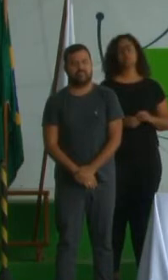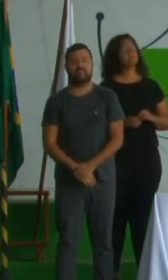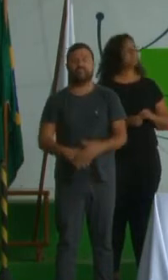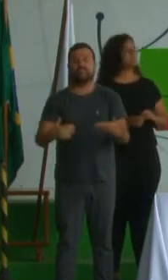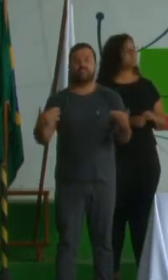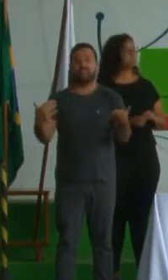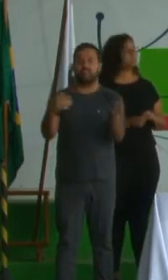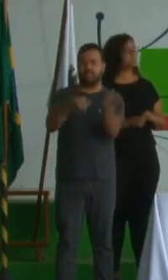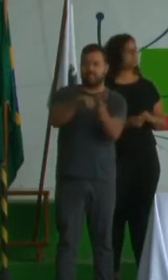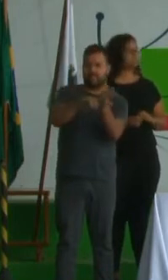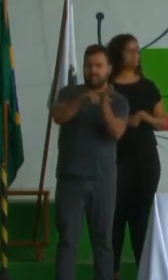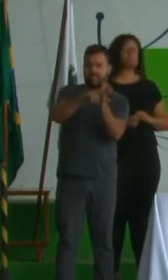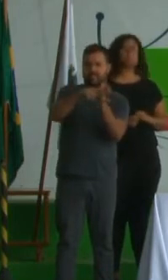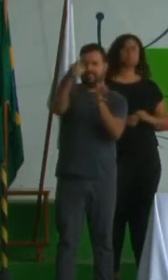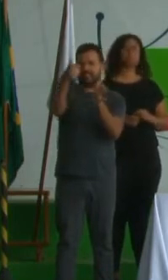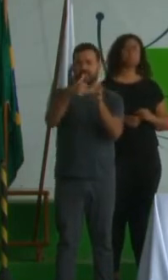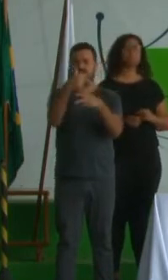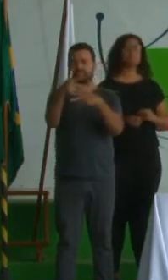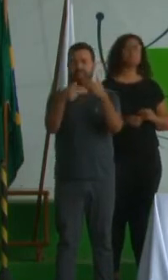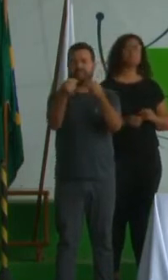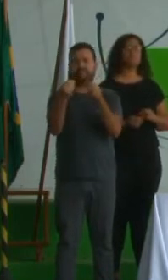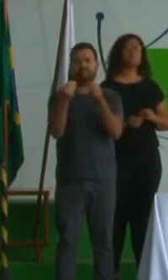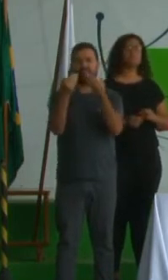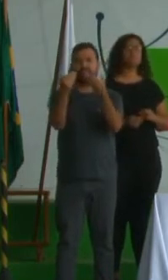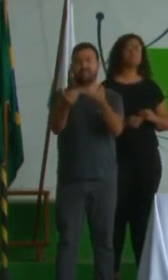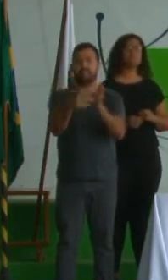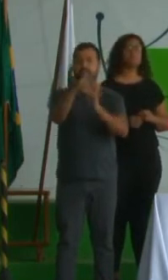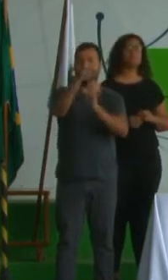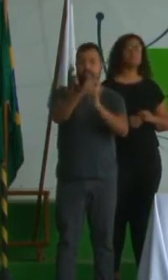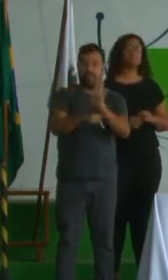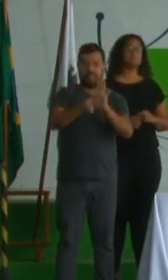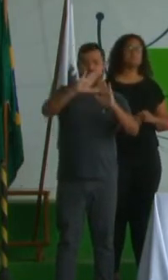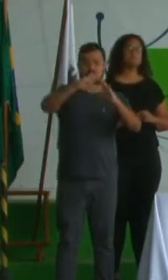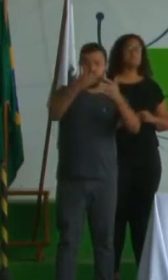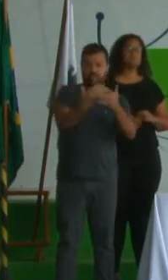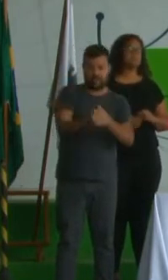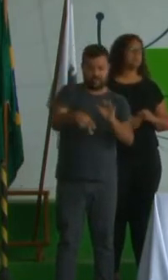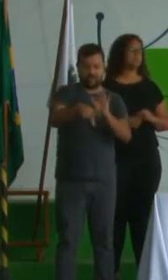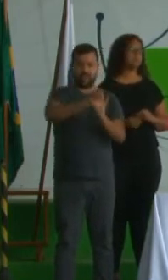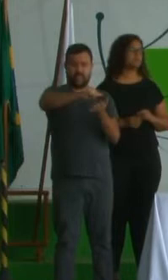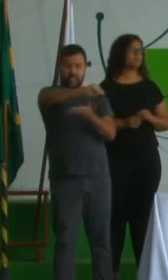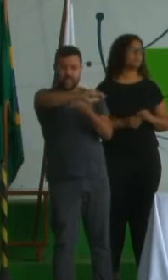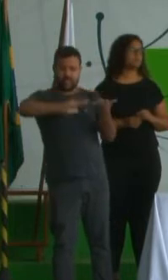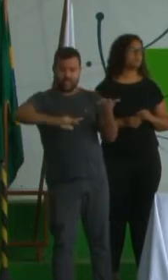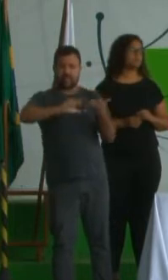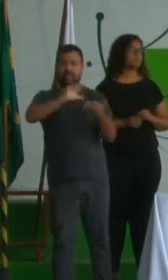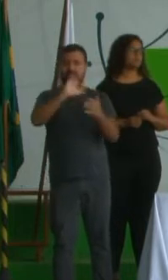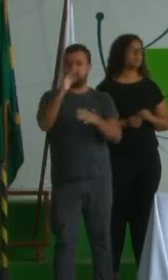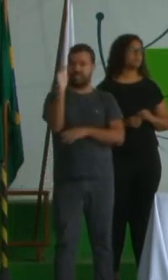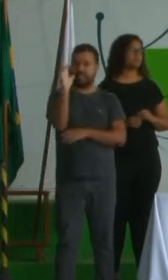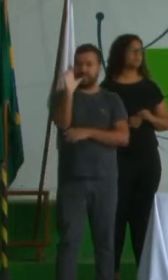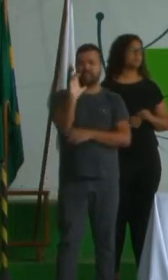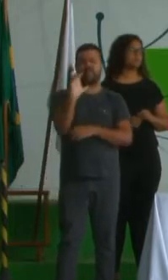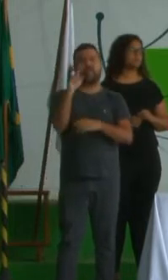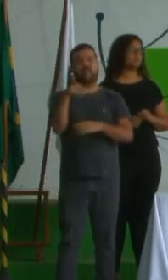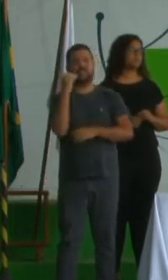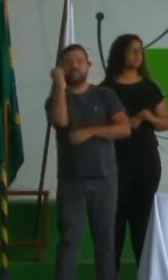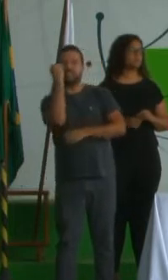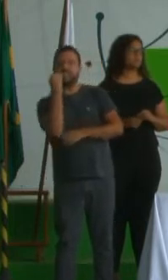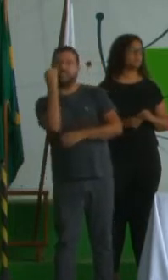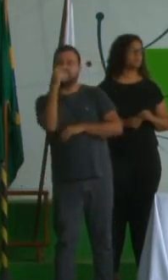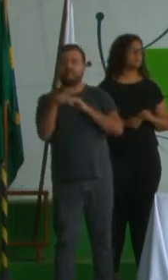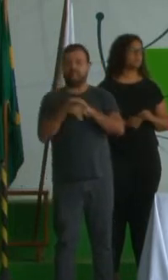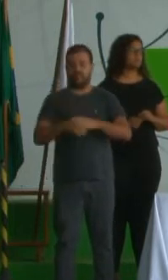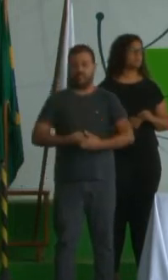E o primeiro lugar vai para projetos escolares e alfabetização científica como experiência